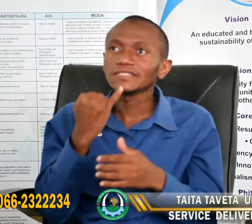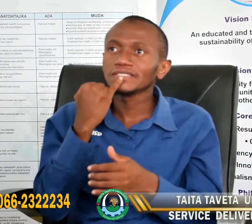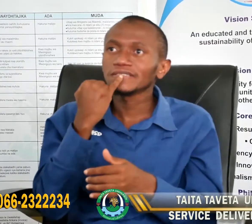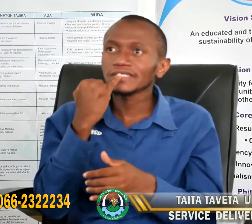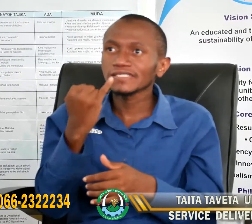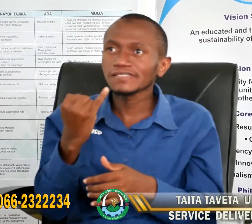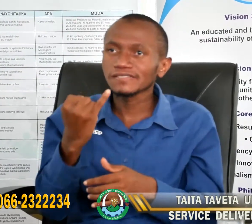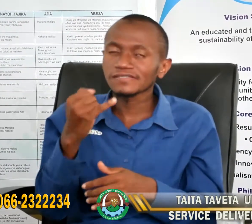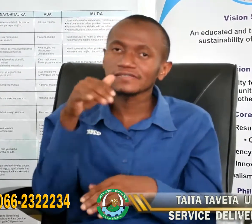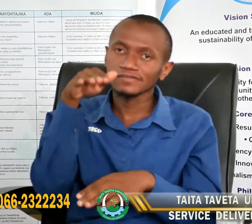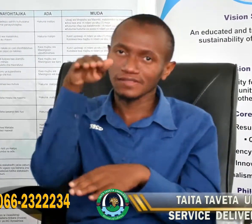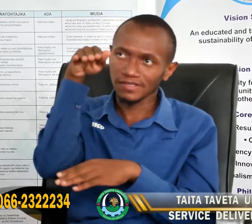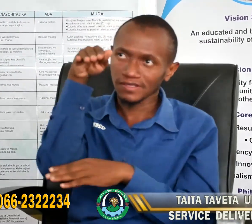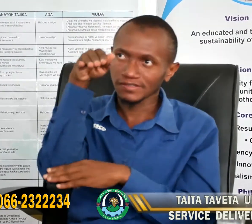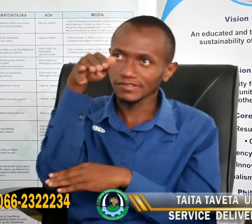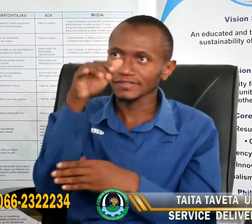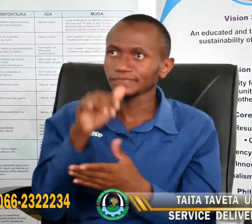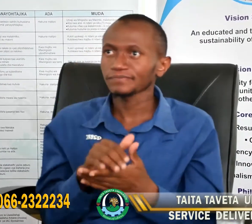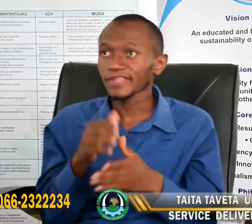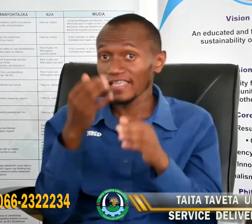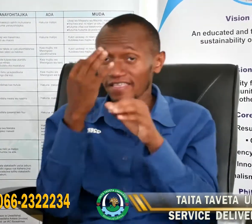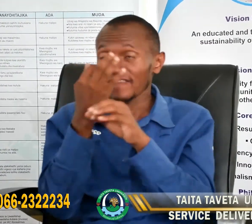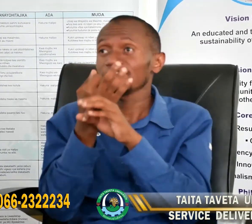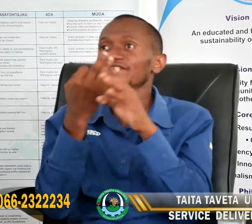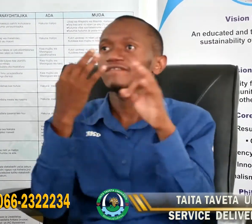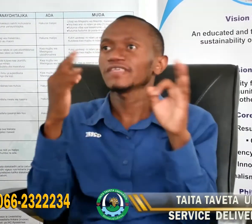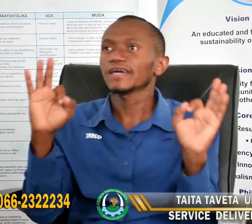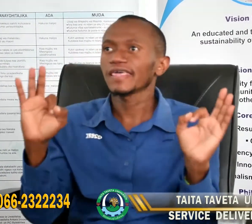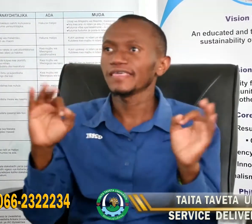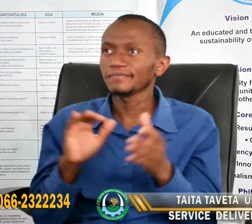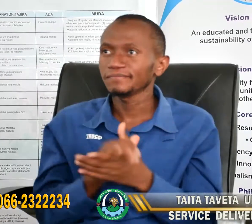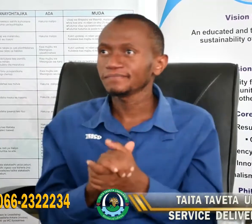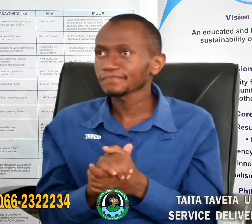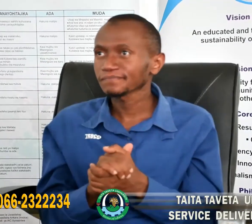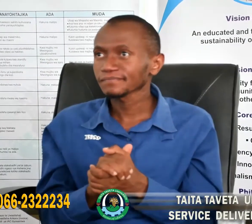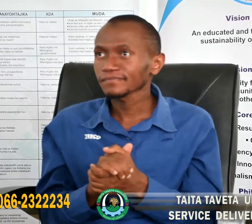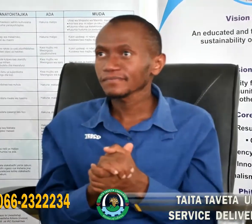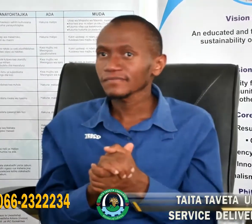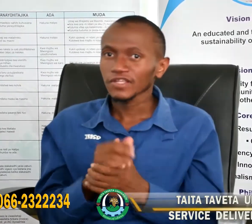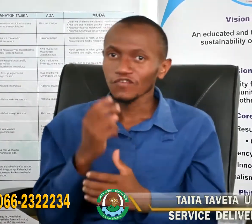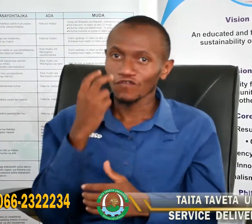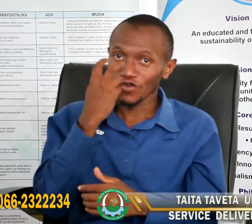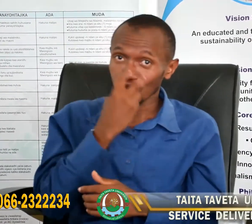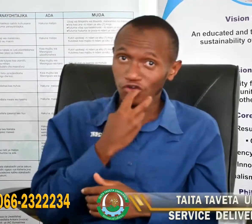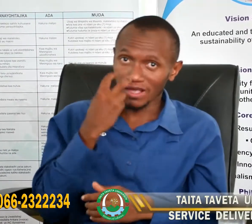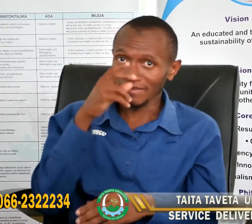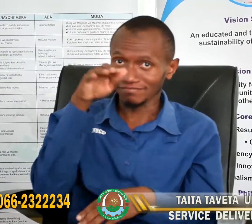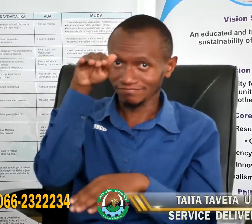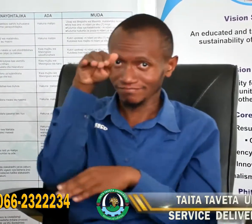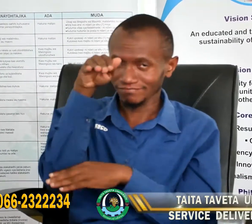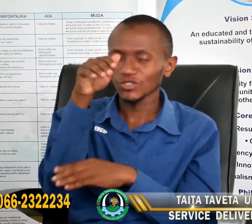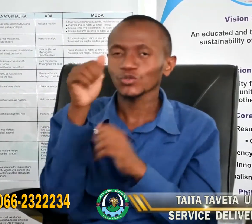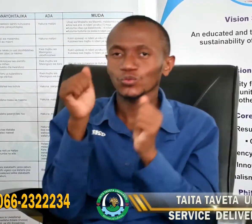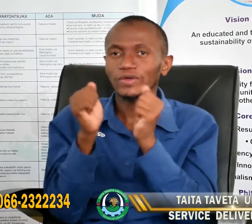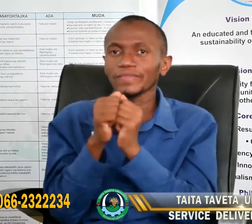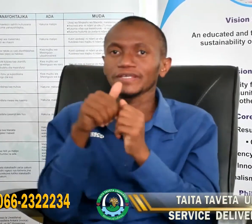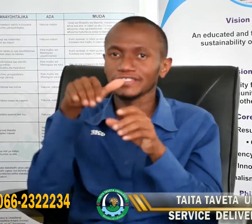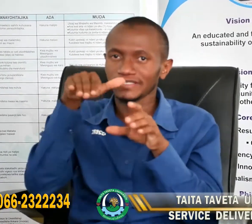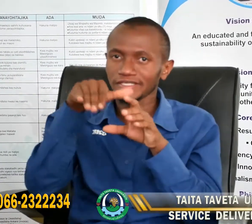saba. Pili, majibu ya malalamiko au maoni.